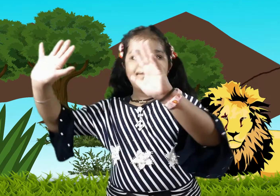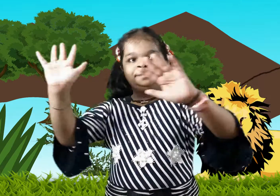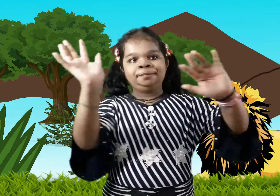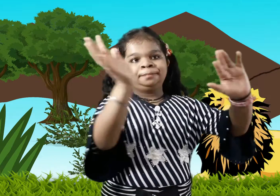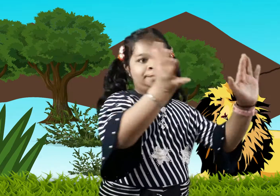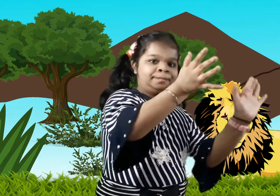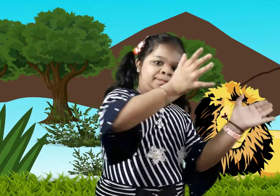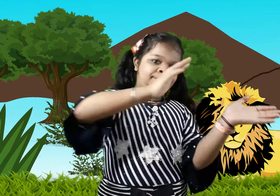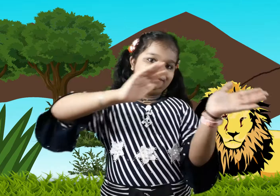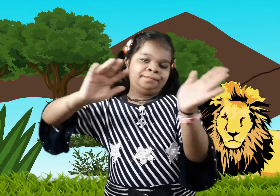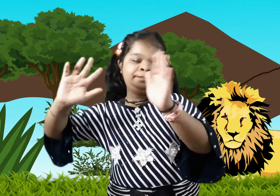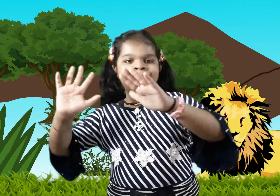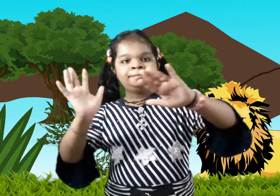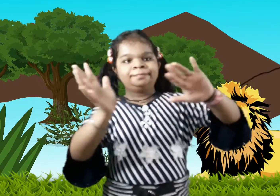हल्की फुल्की हवा चल रही थी।